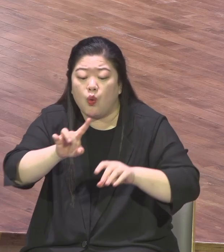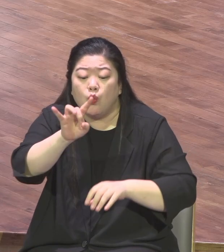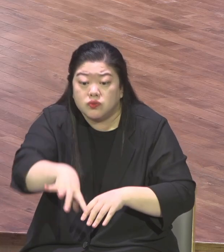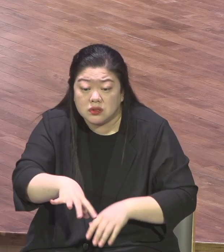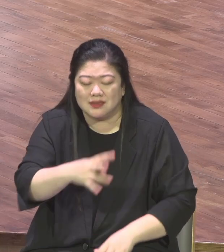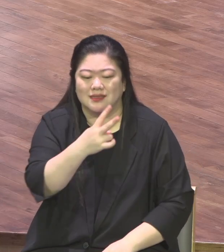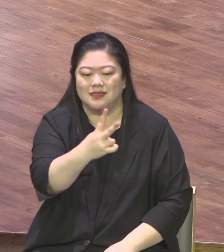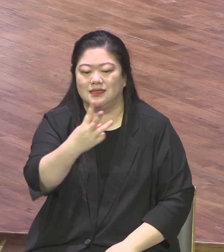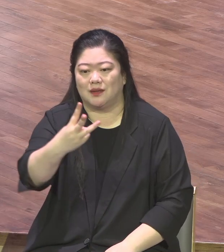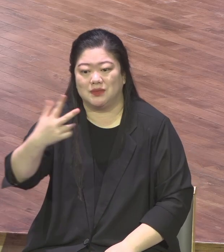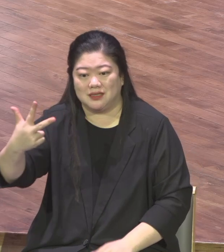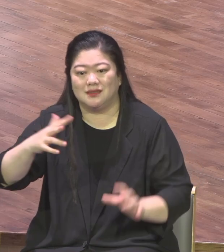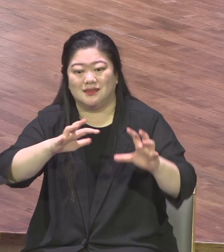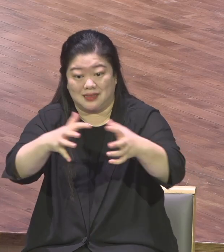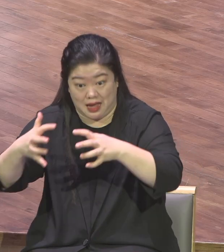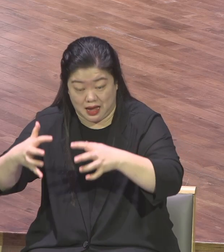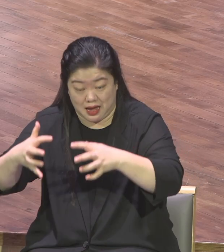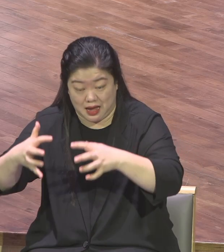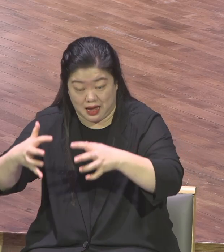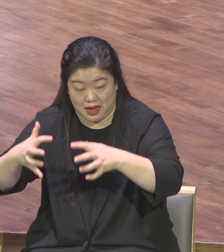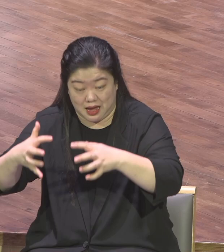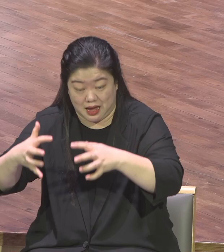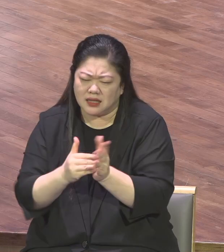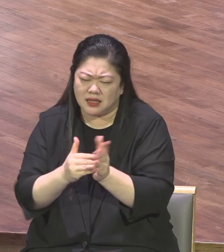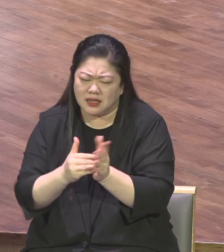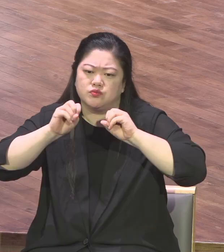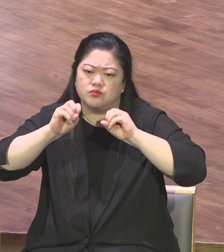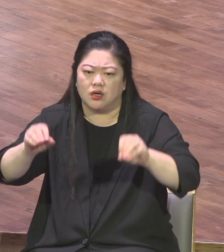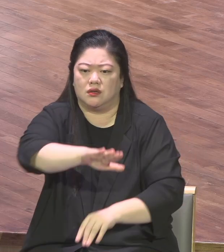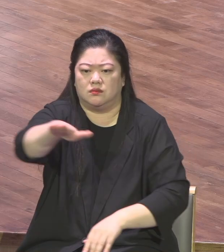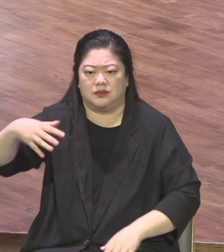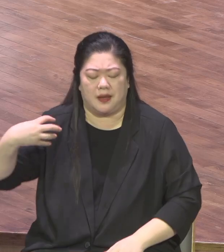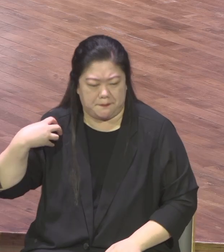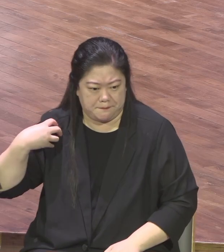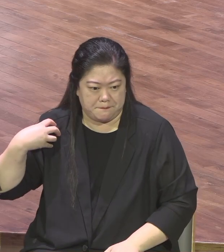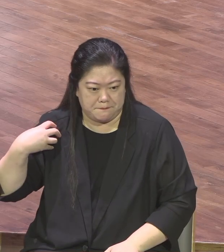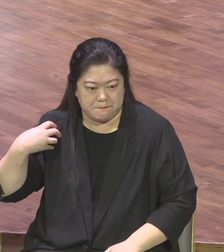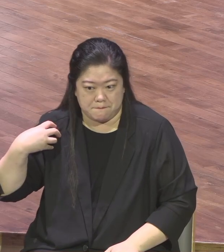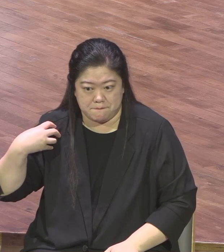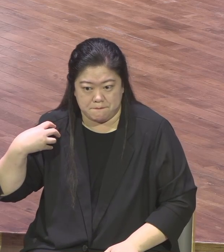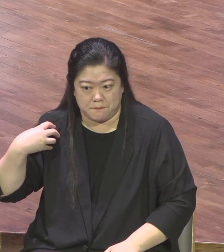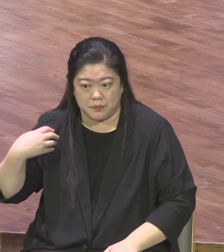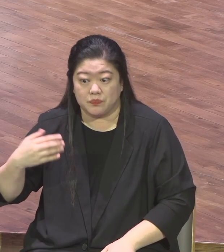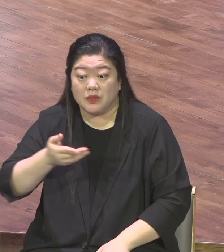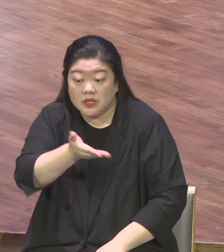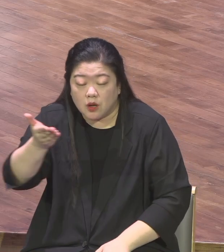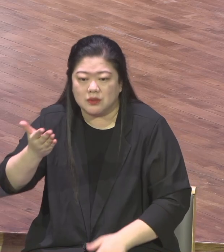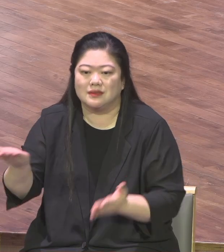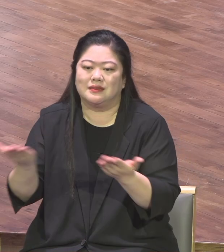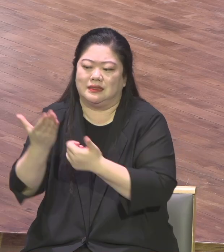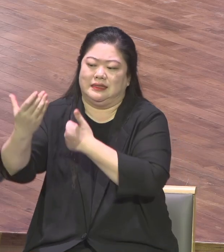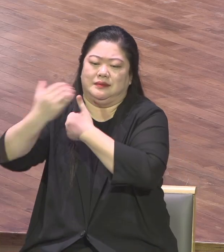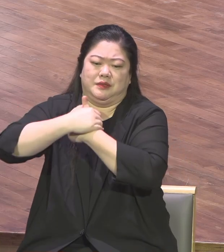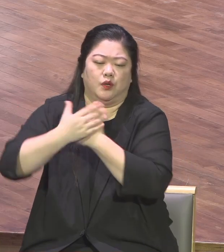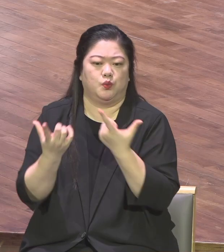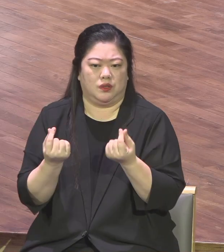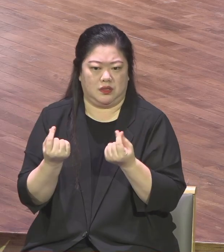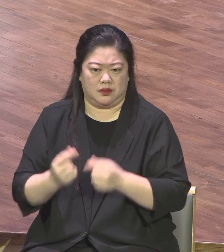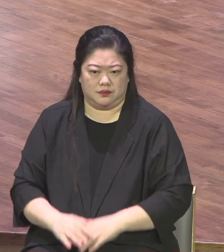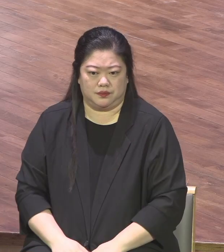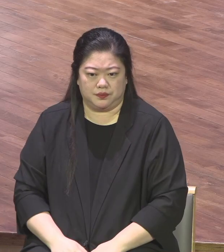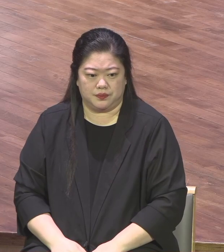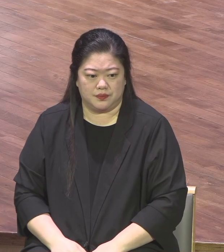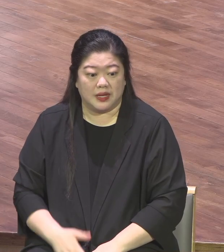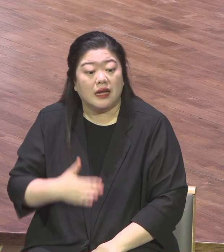그래서 우리 인생의 천명 소명 사명이 바로 뭐냐? 237 나라 5천 종족 복음화. 저는